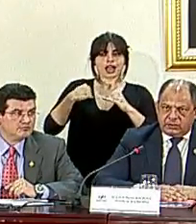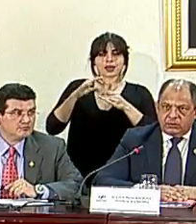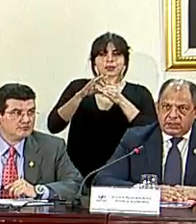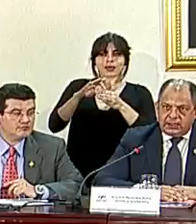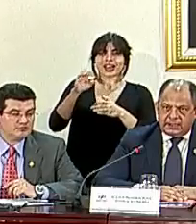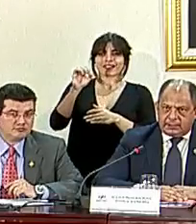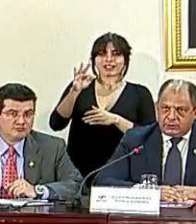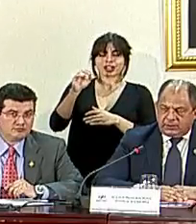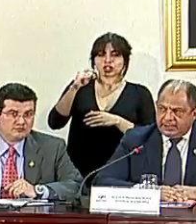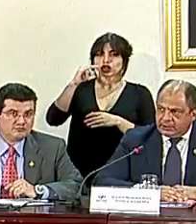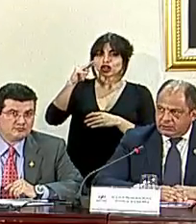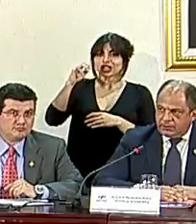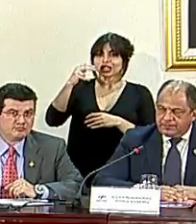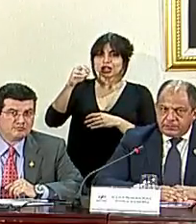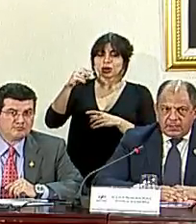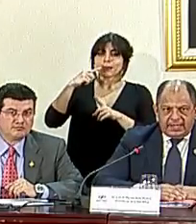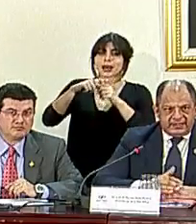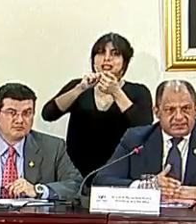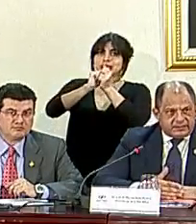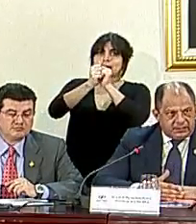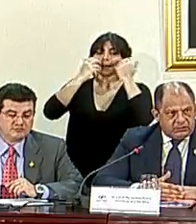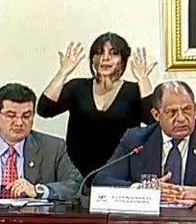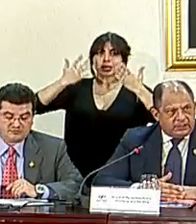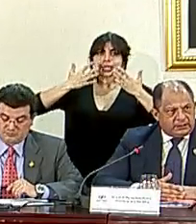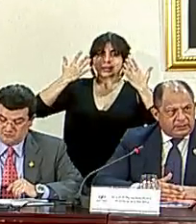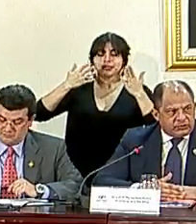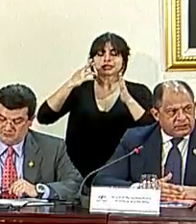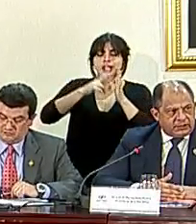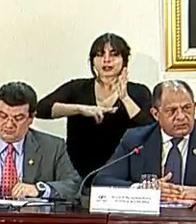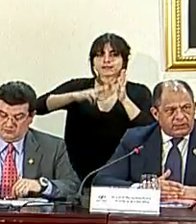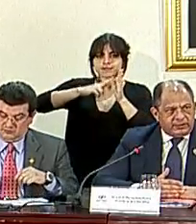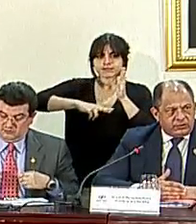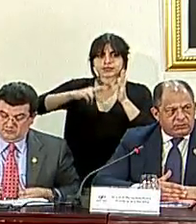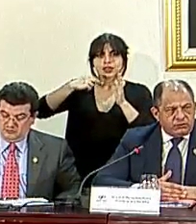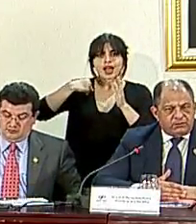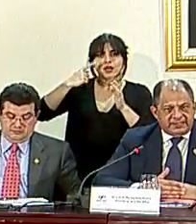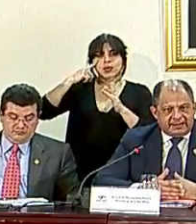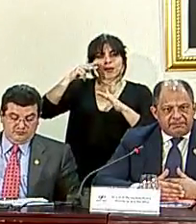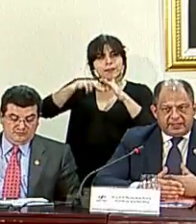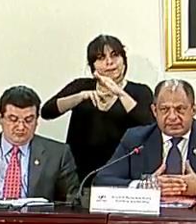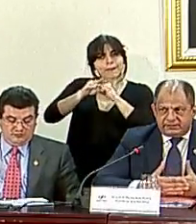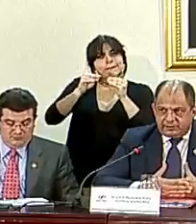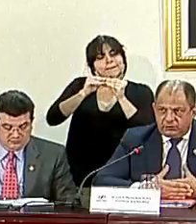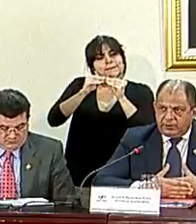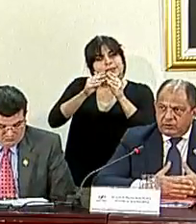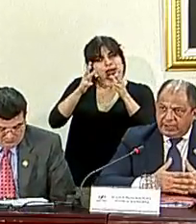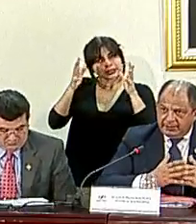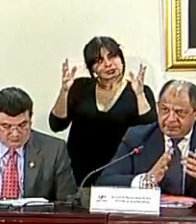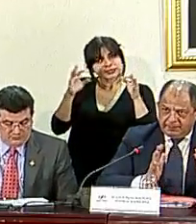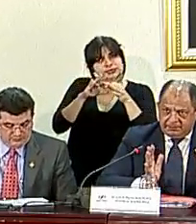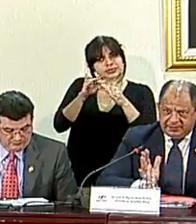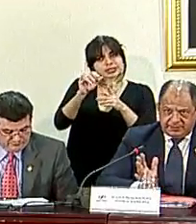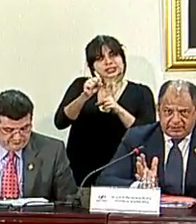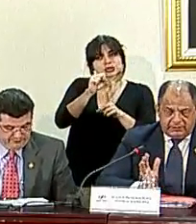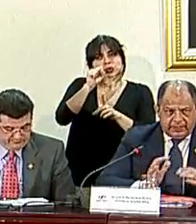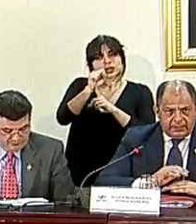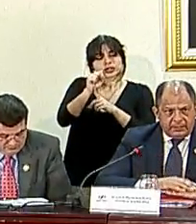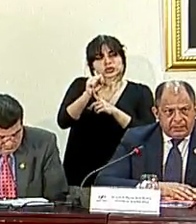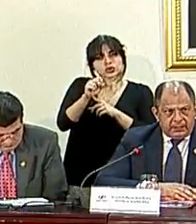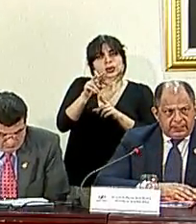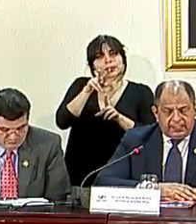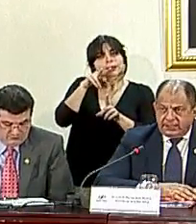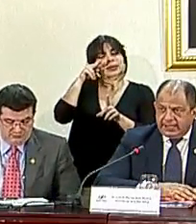del Niño y del cambio climático. He insistido en que tenemos que tener una visión mucho más amplia de este fenómeno en